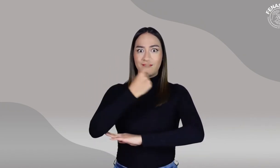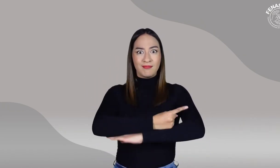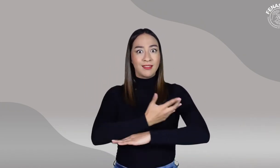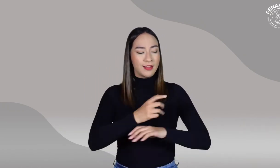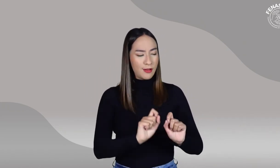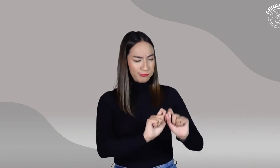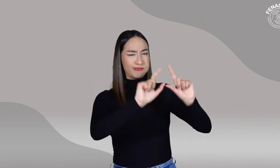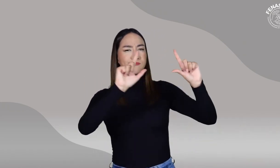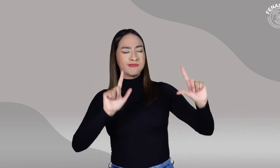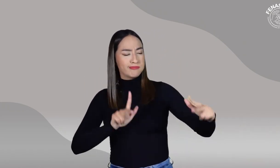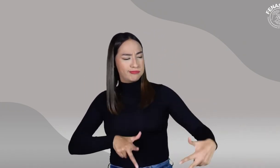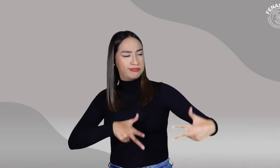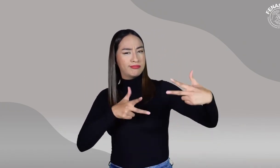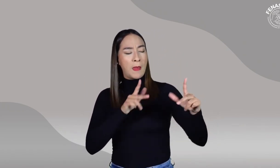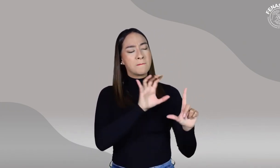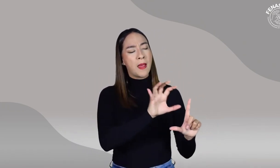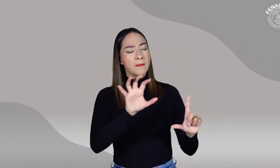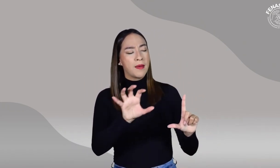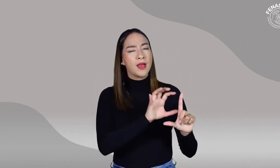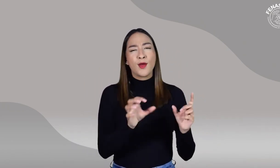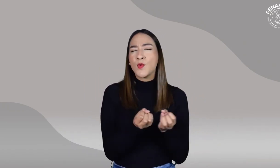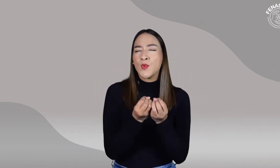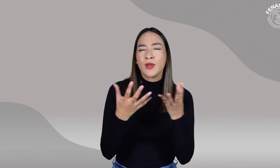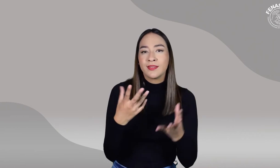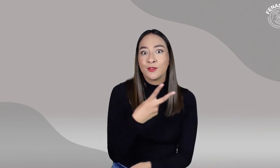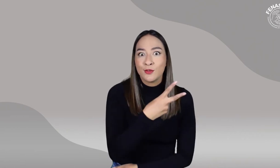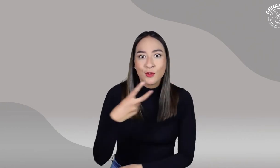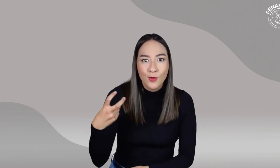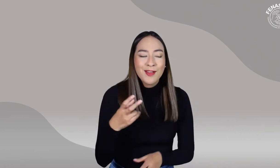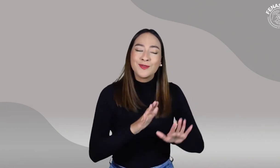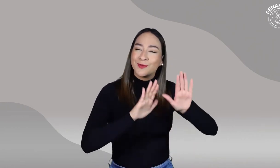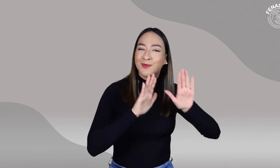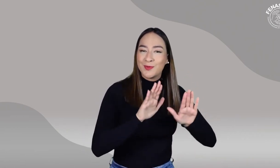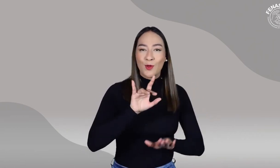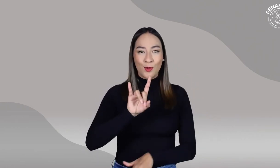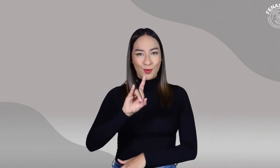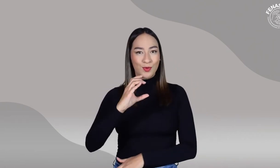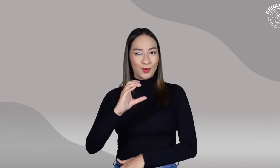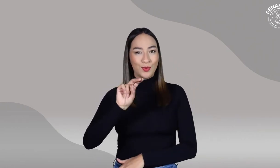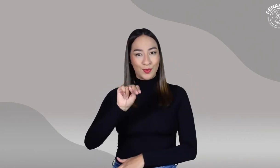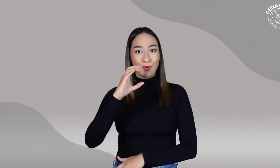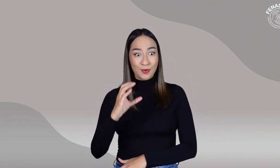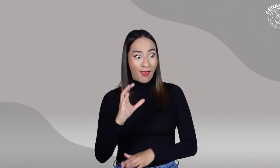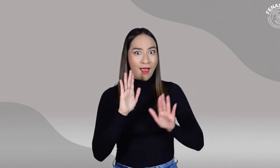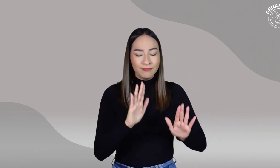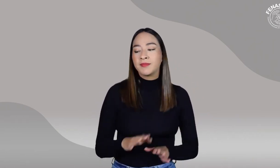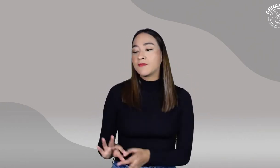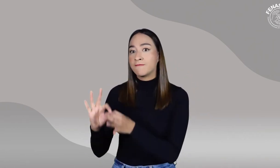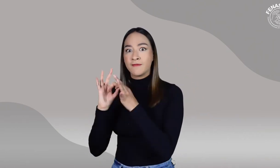de 200 asistentes miembros de la Unión Colegiada del Notariado Colombiano, en donde el director de FENASCOL, Henry